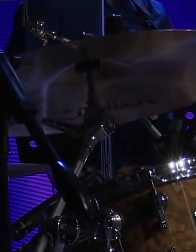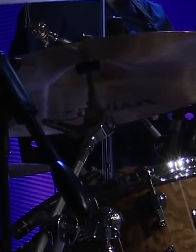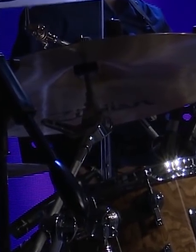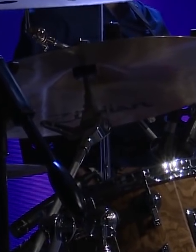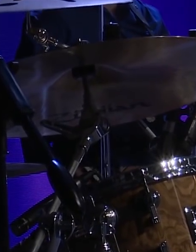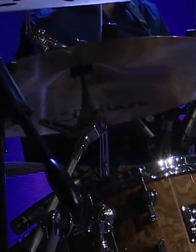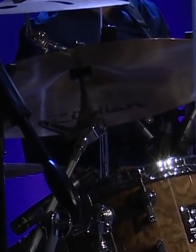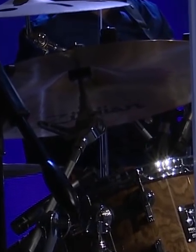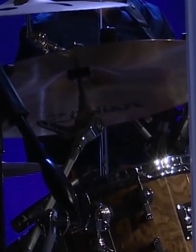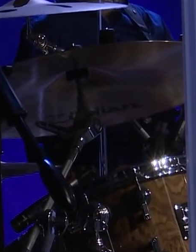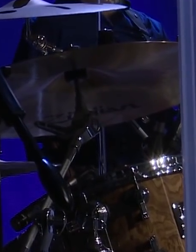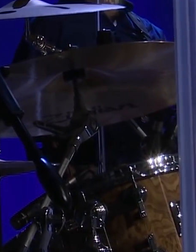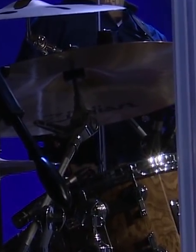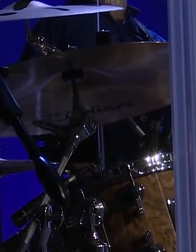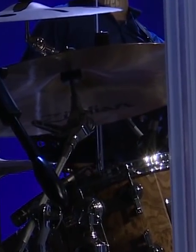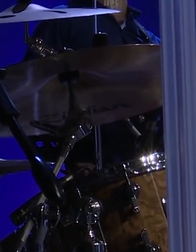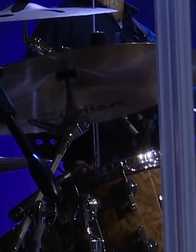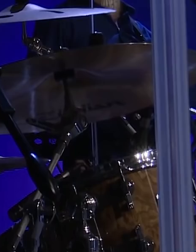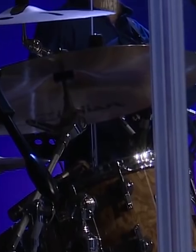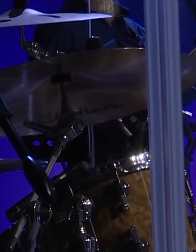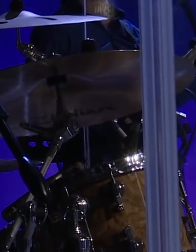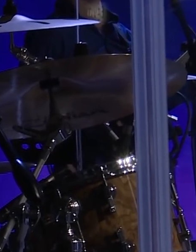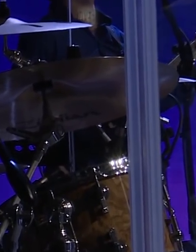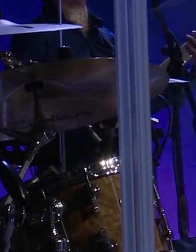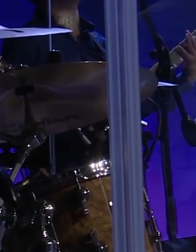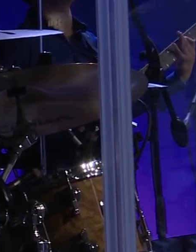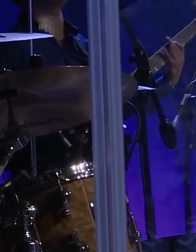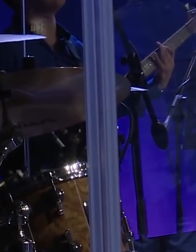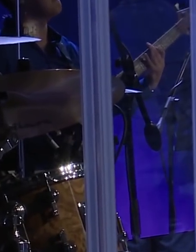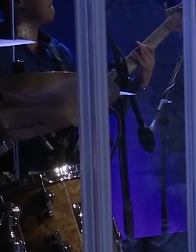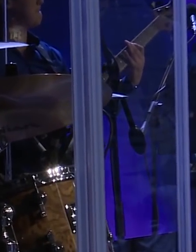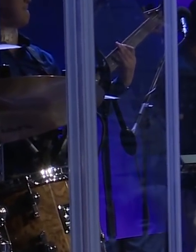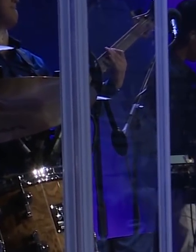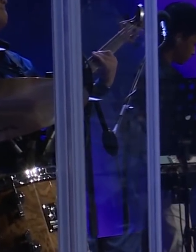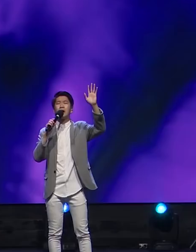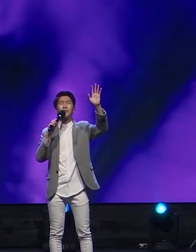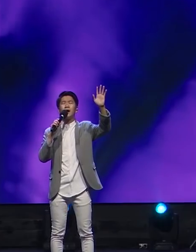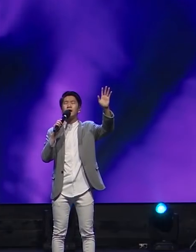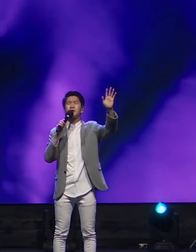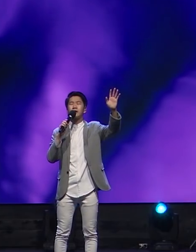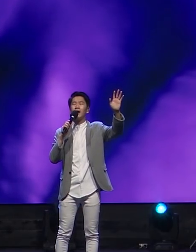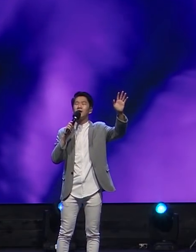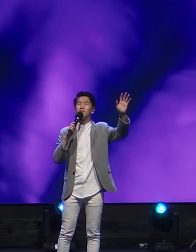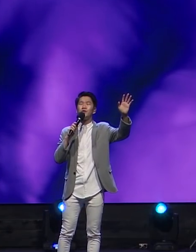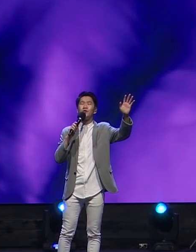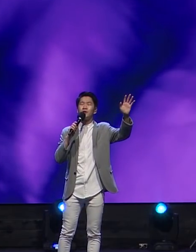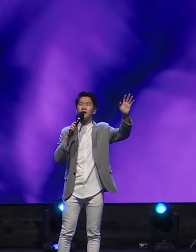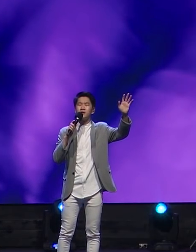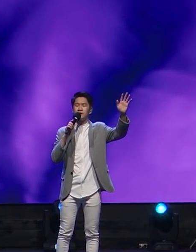Mengalir kuasa dari tempat maha tinggi, Bapa